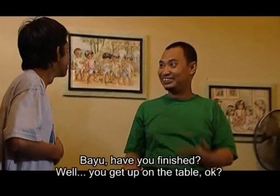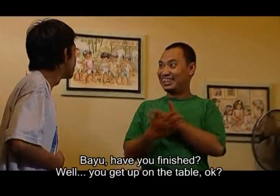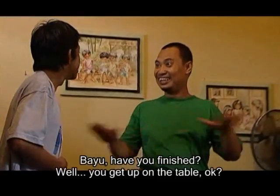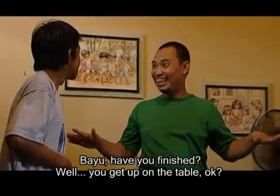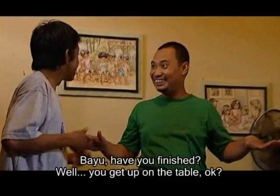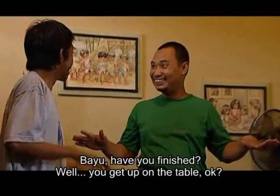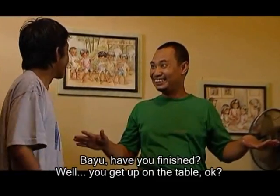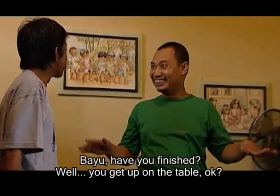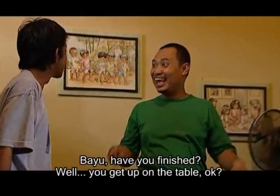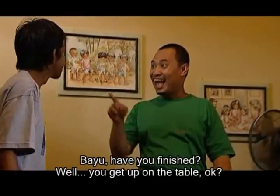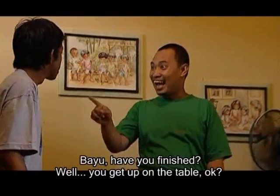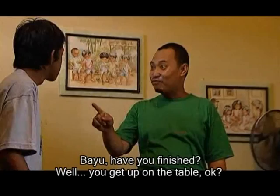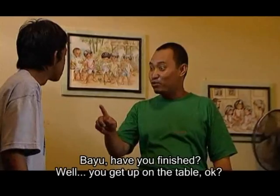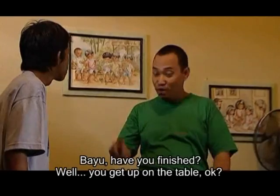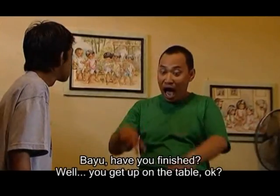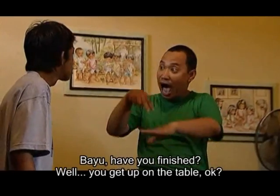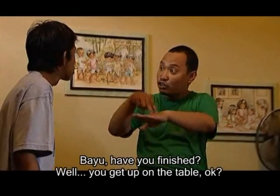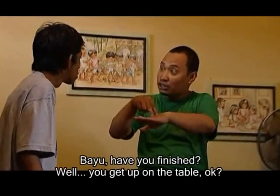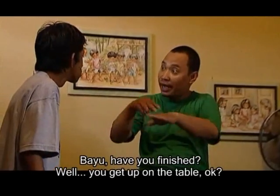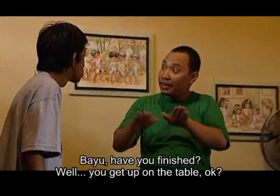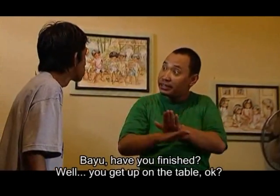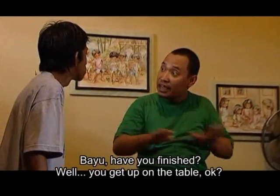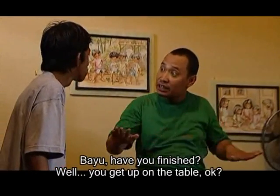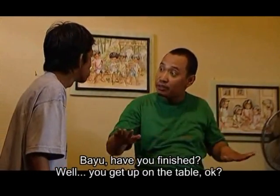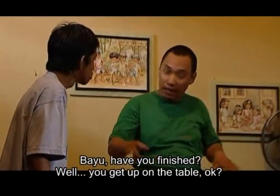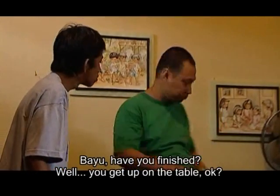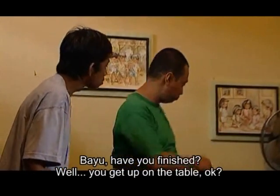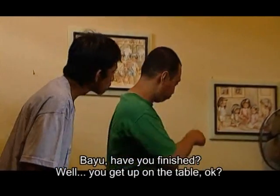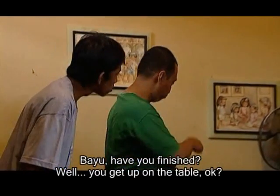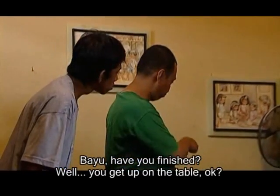Sudah selesai? Kamu harus naik di atas meja.